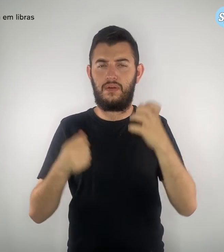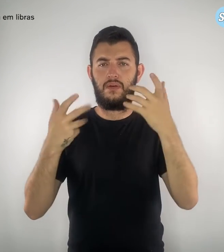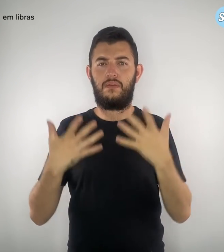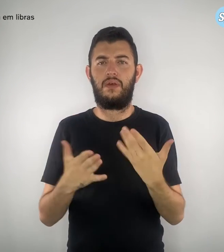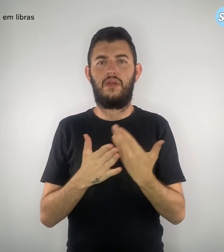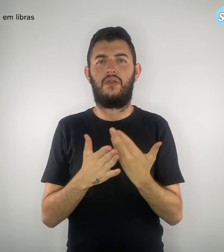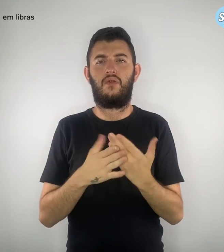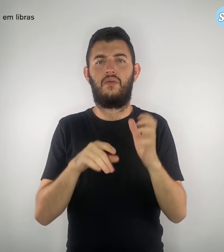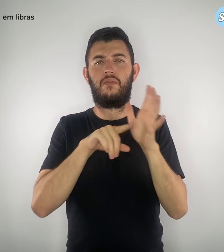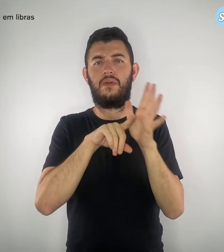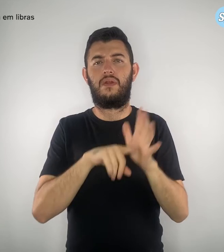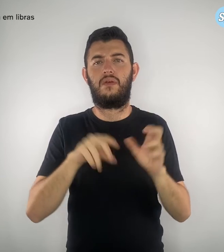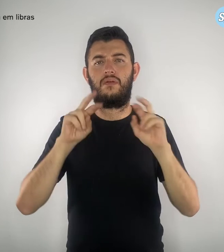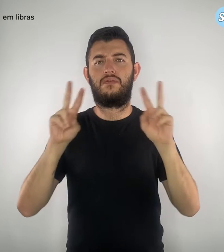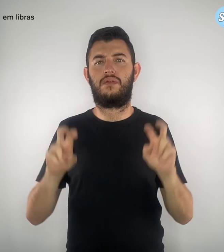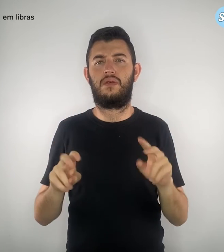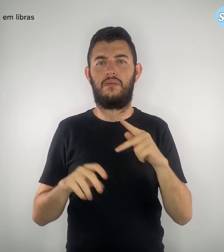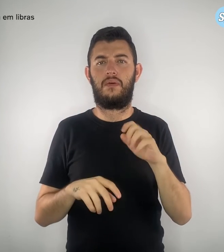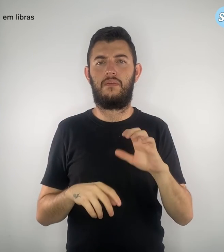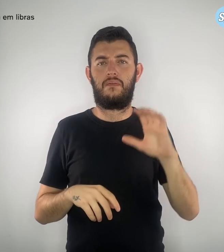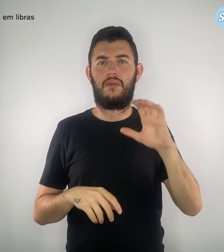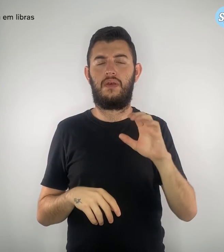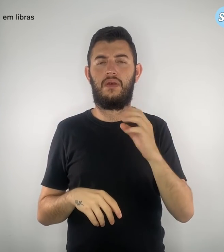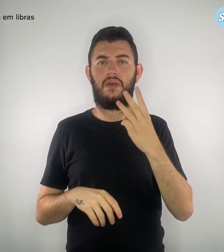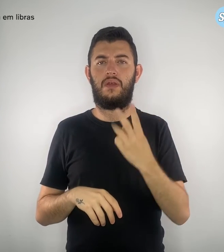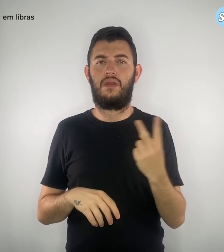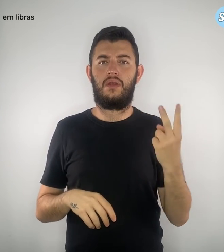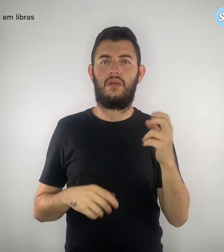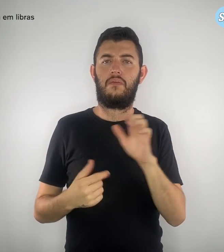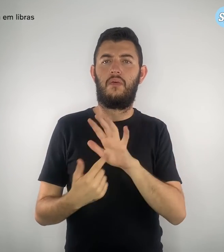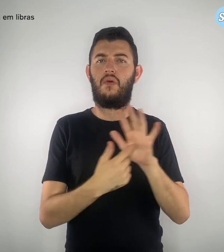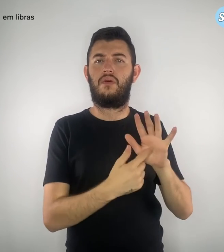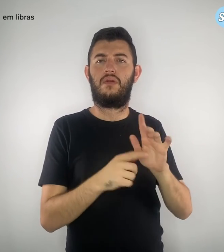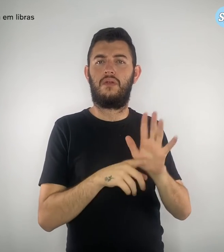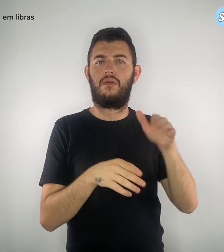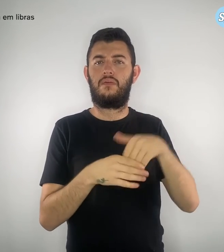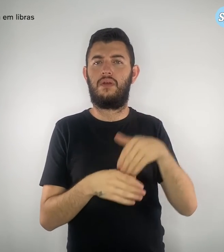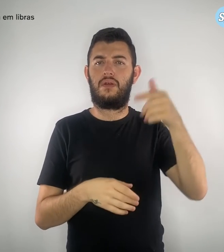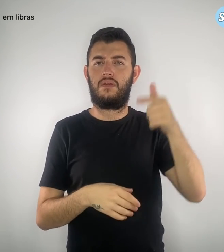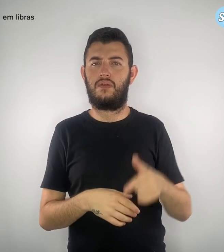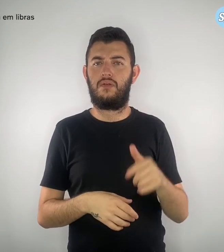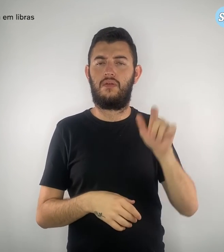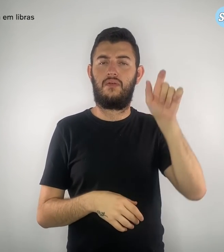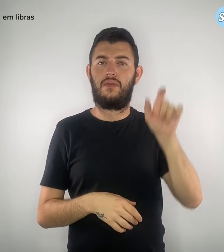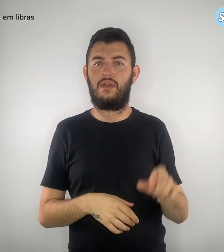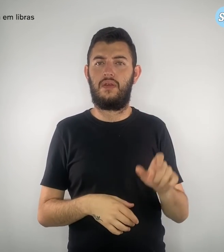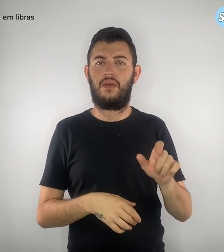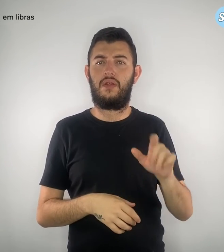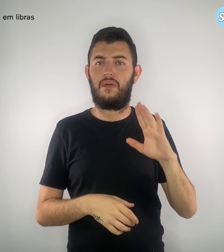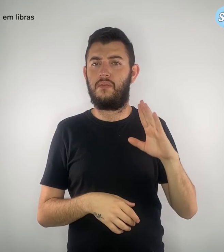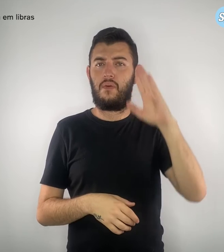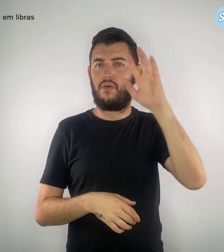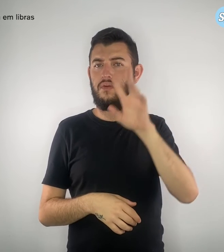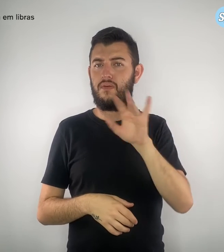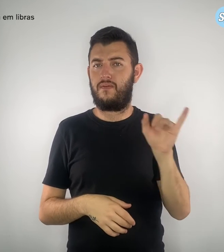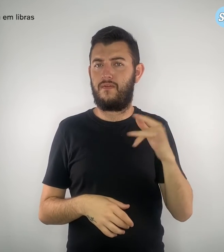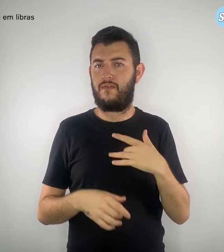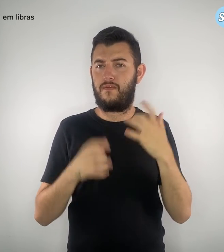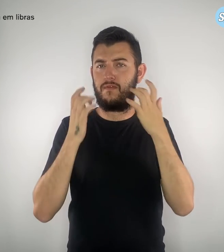32 mostram que, numa eventual reeleição de Bolsonaro, será muito fácil transformar